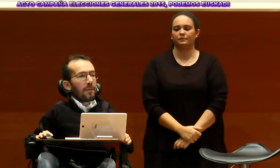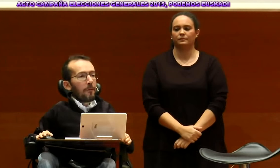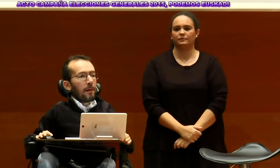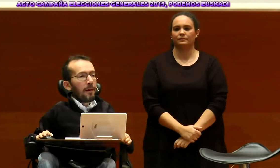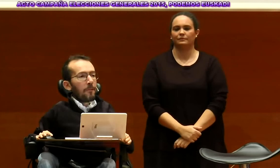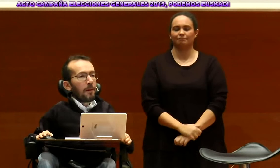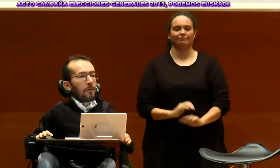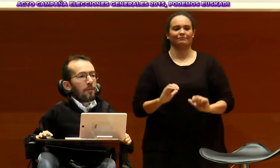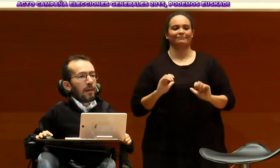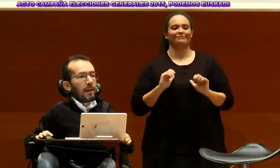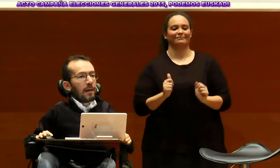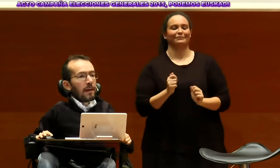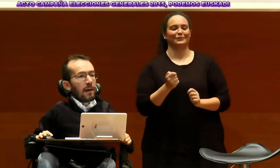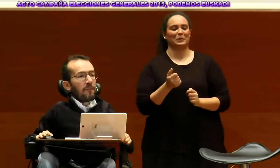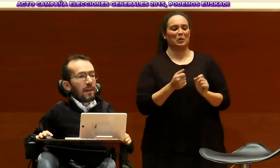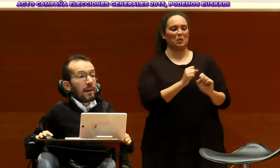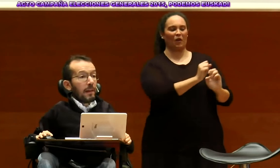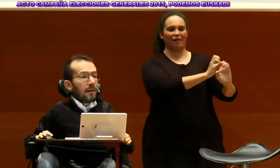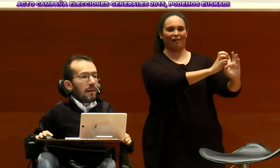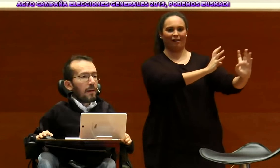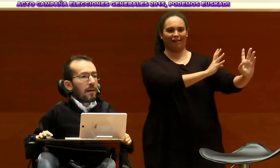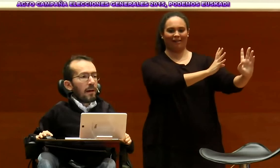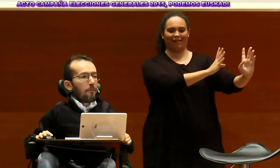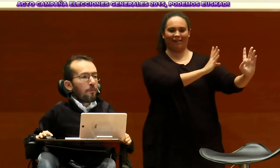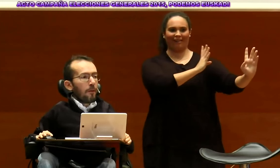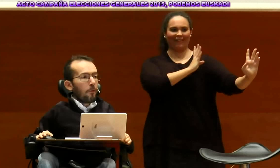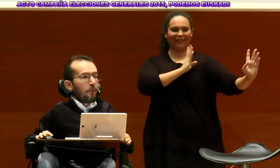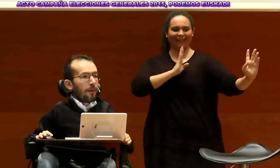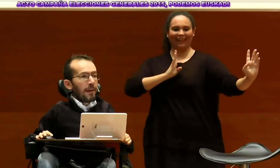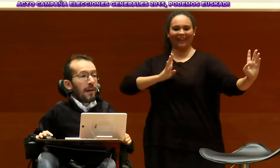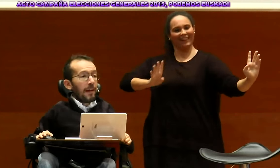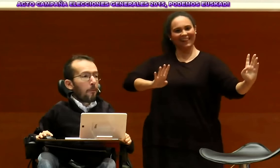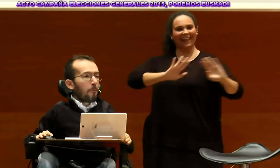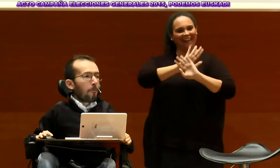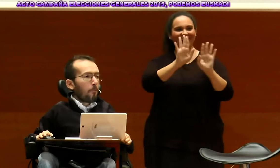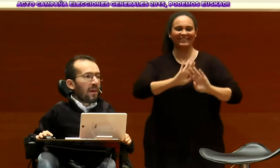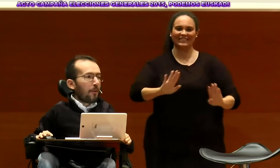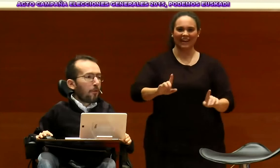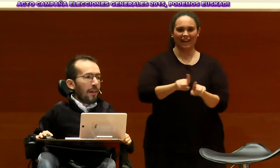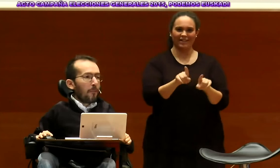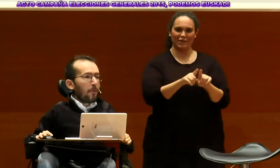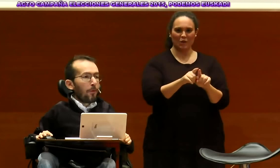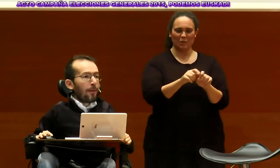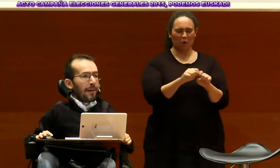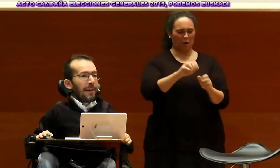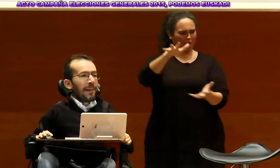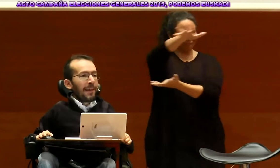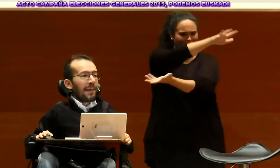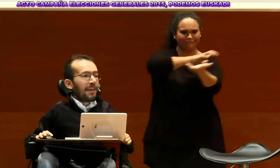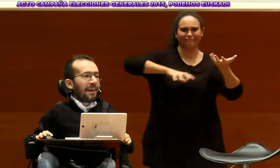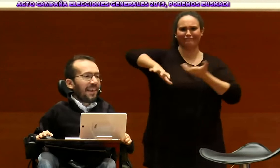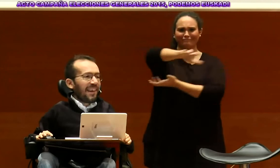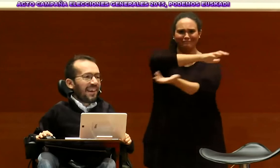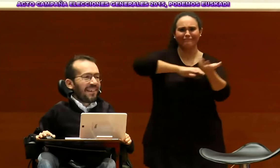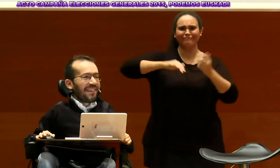que parecía una tontería, al final ha resultado que ha generado un pequeño terremoto en